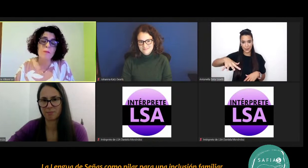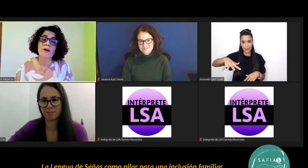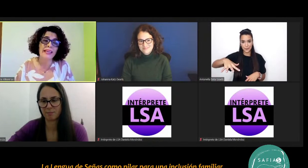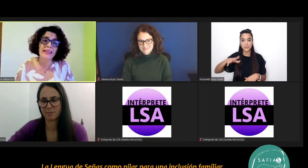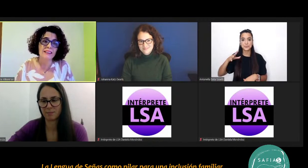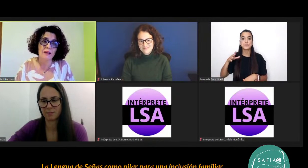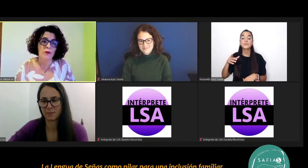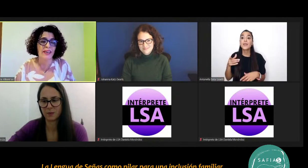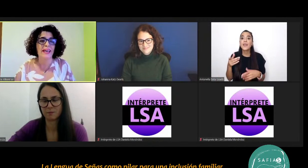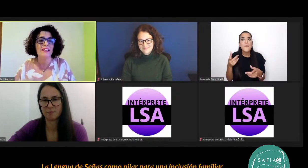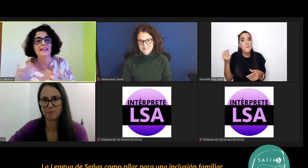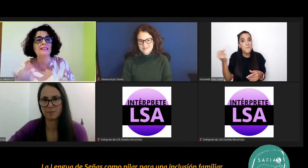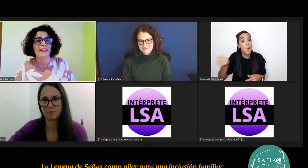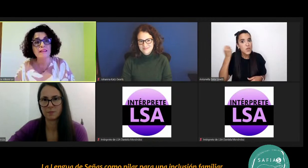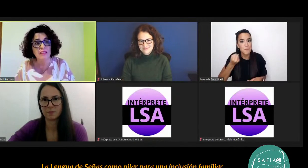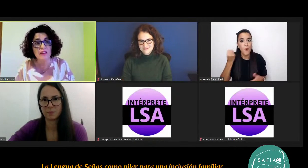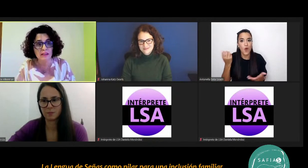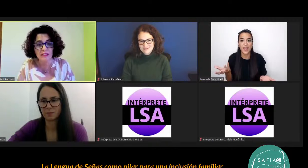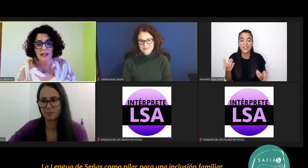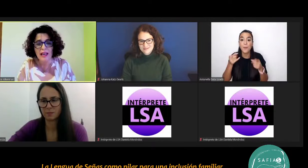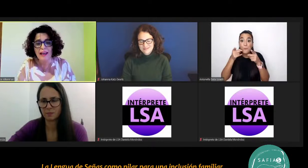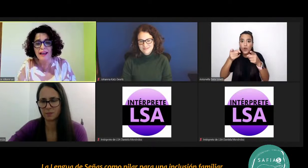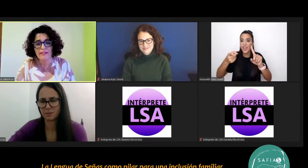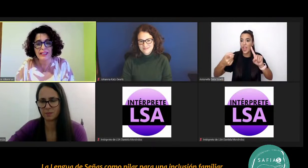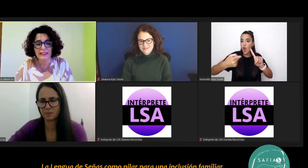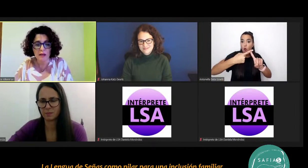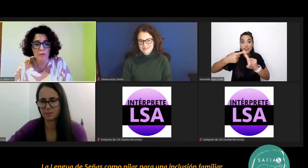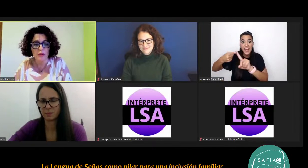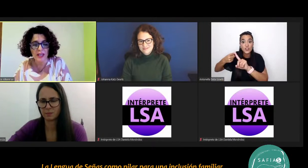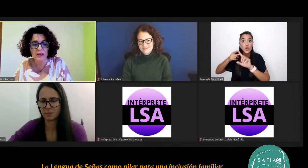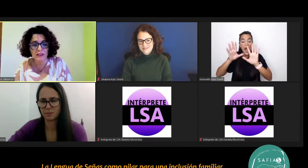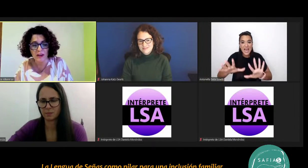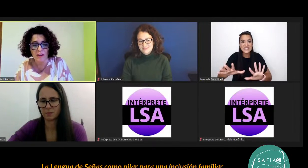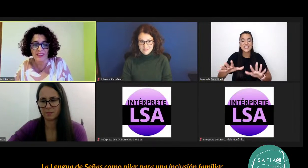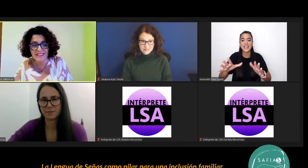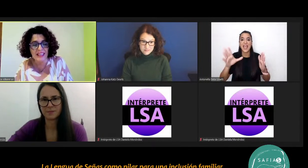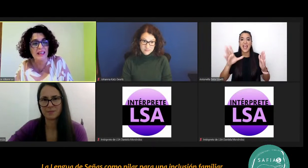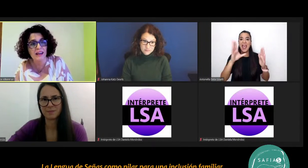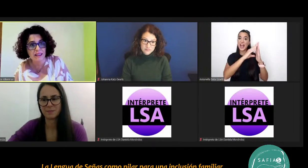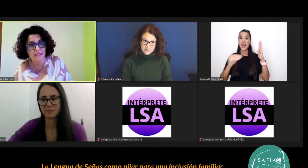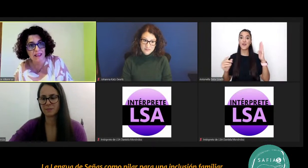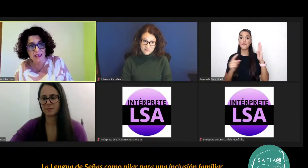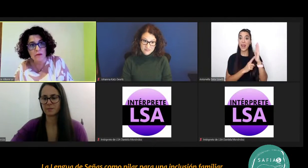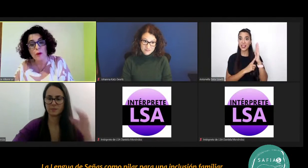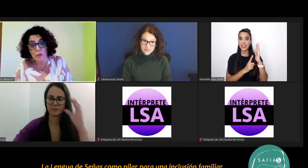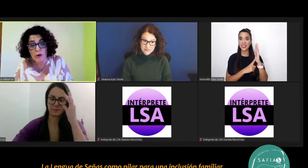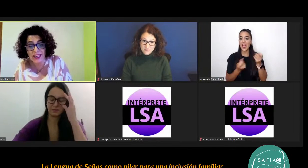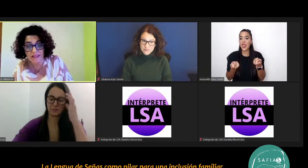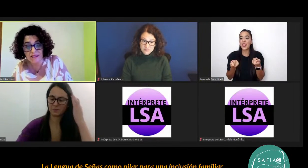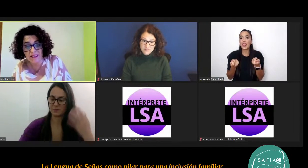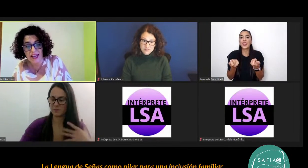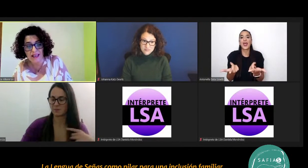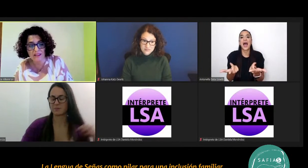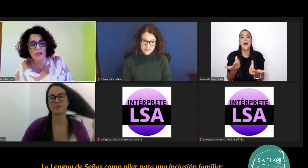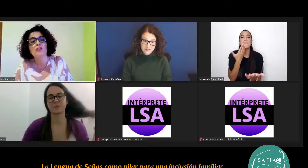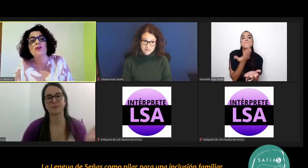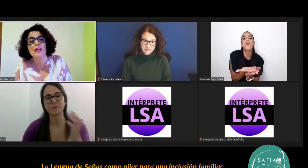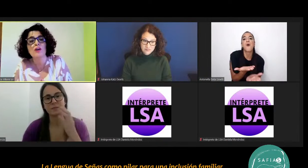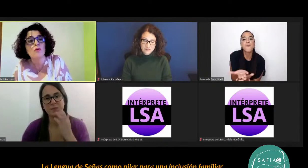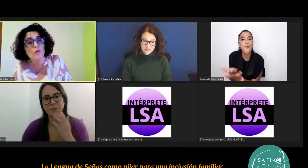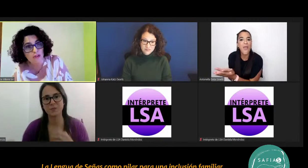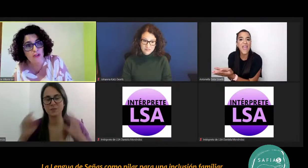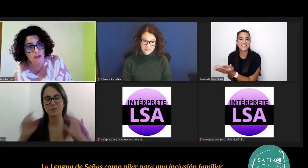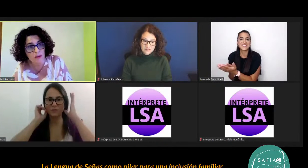y fue muy importante porque en esa interacción las referentes pudieron ofrecerles propuestas y